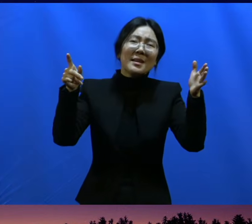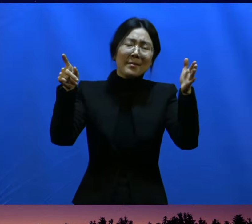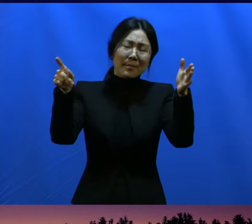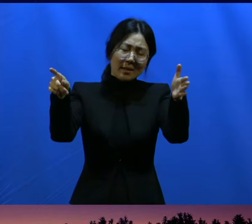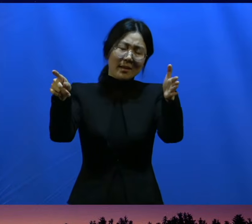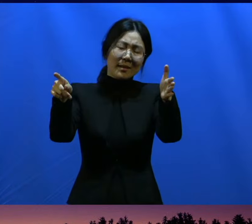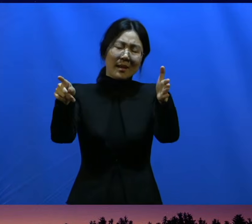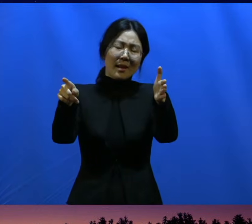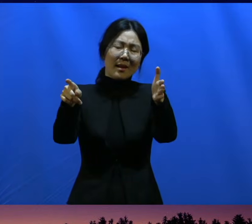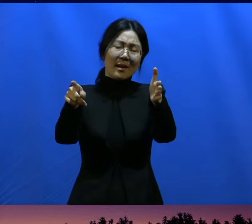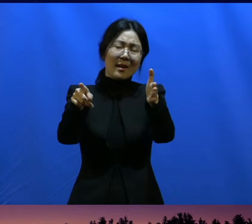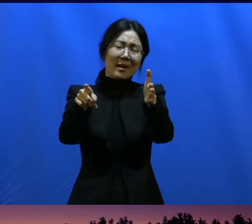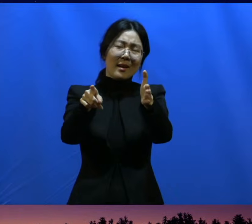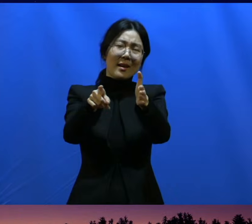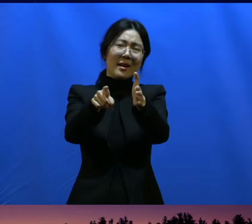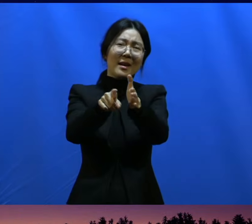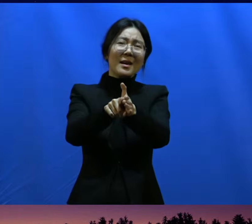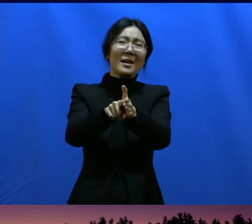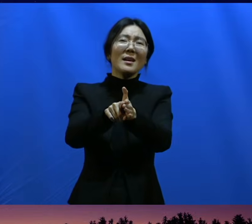능력으로